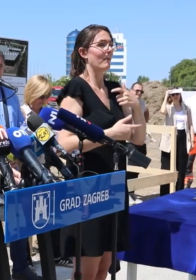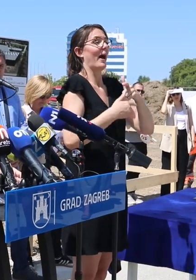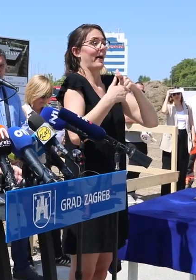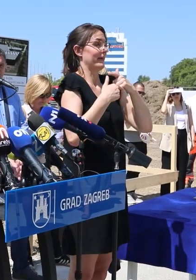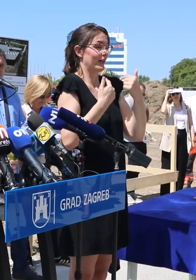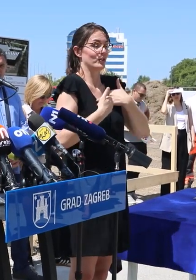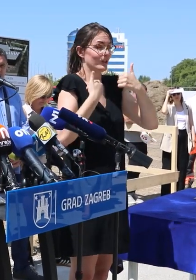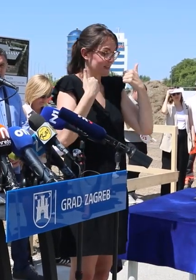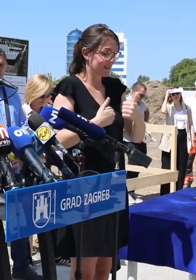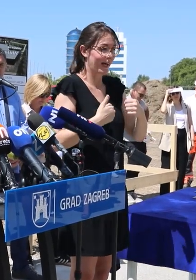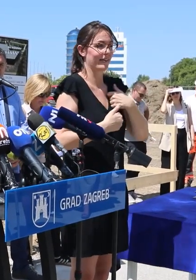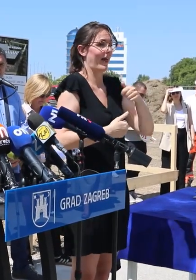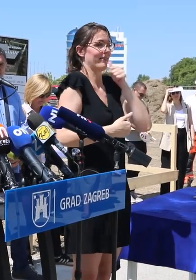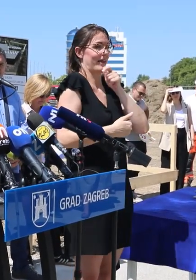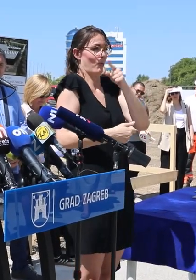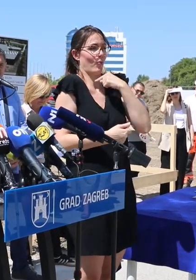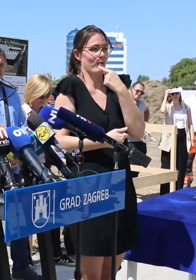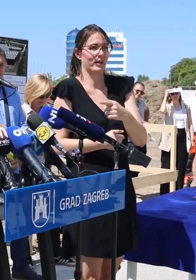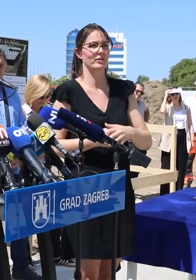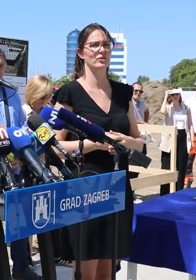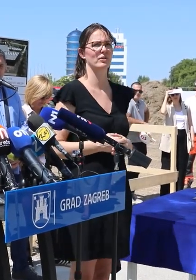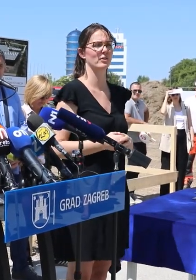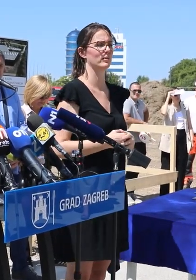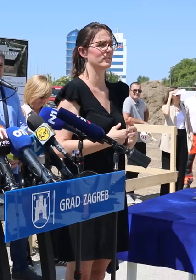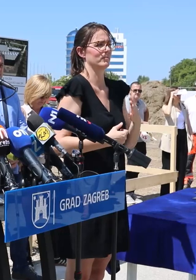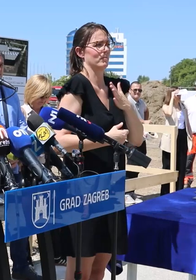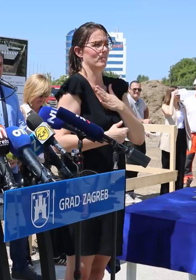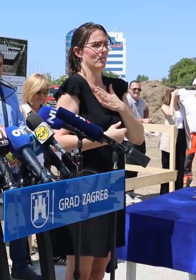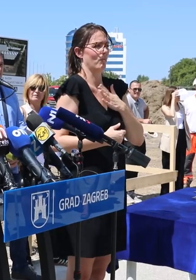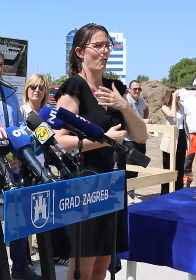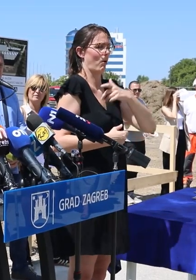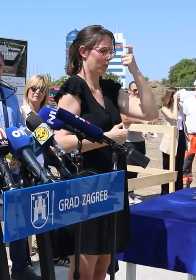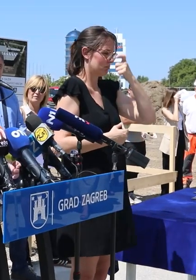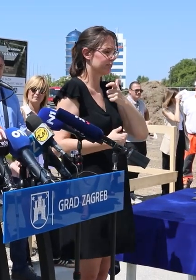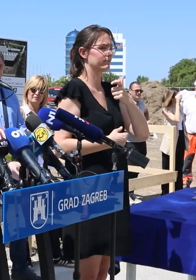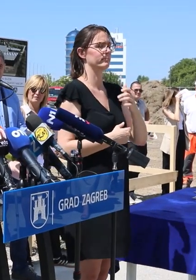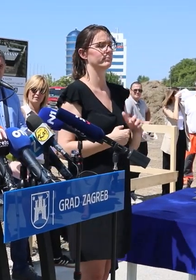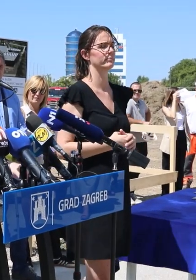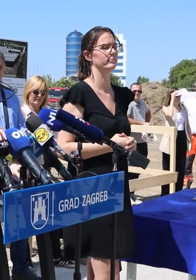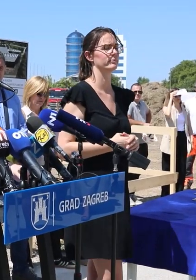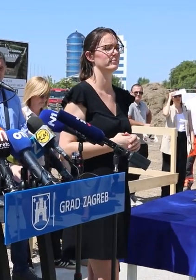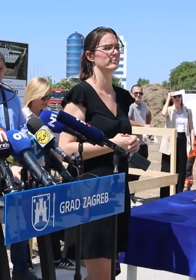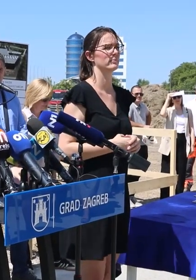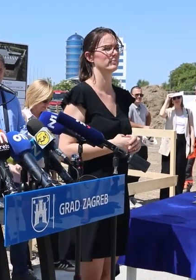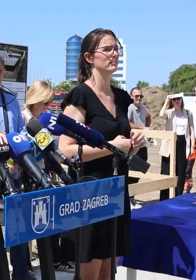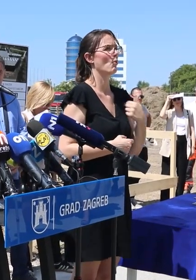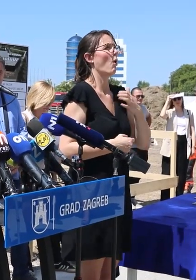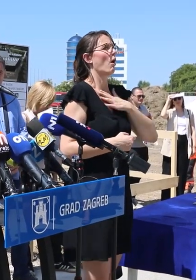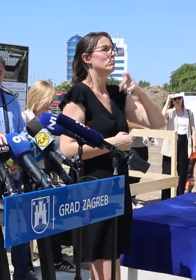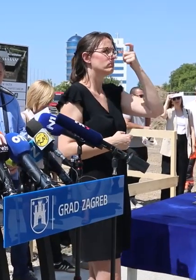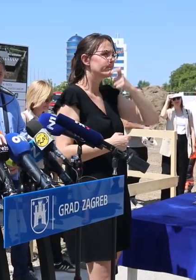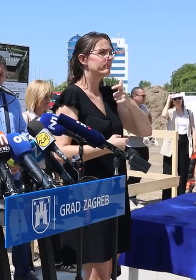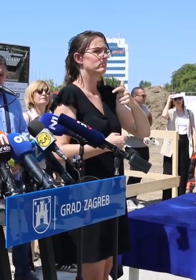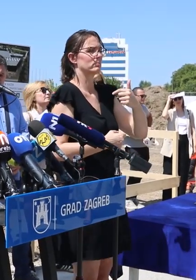Jasno je da vam sad sigurno to ne mogu reći, jer moja osobna preferencija u tom smislu nije bitna. To će biti